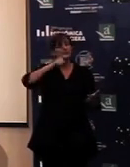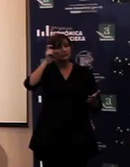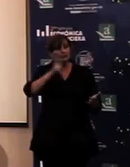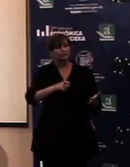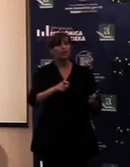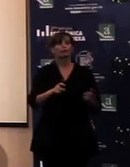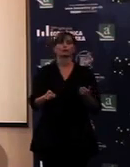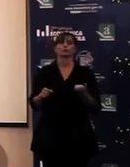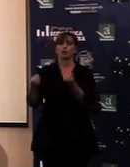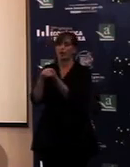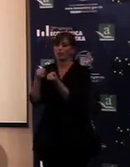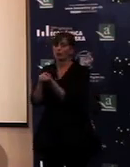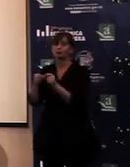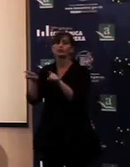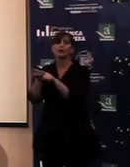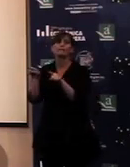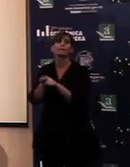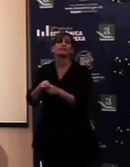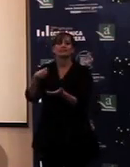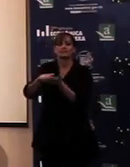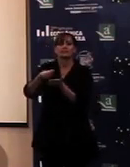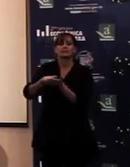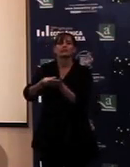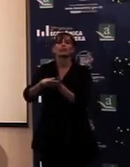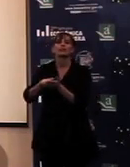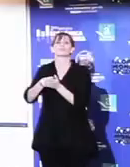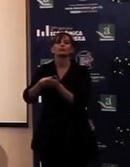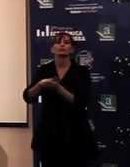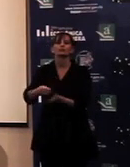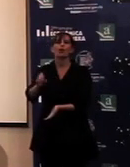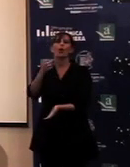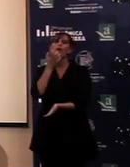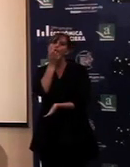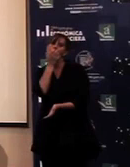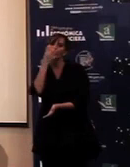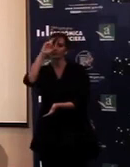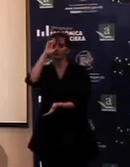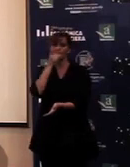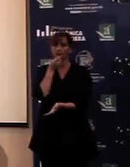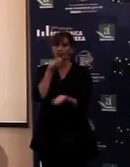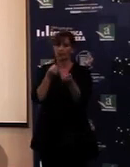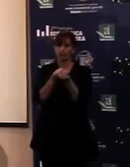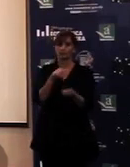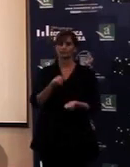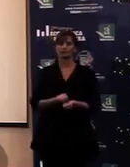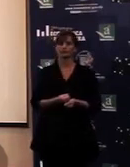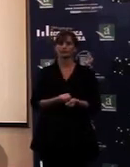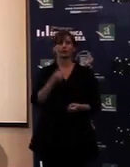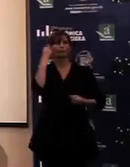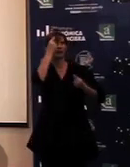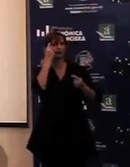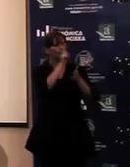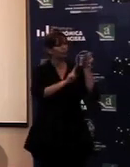con la Fundación Orange para hacerlo. ¿Qué puede hacer una APEC? En principio, aulas. En